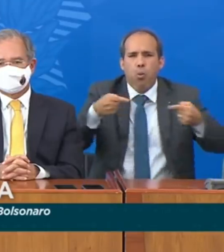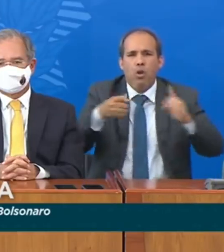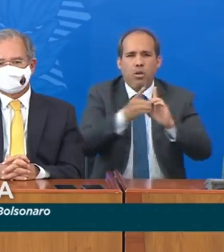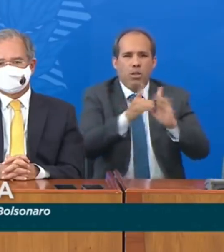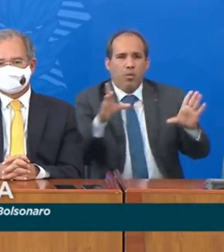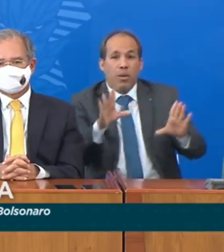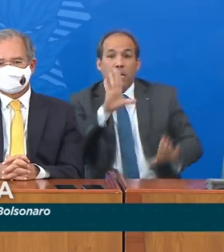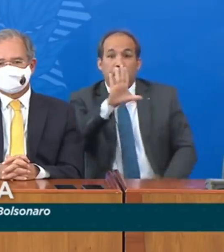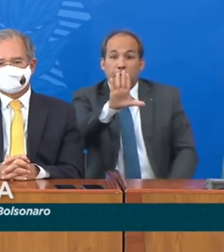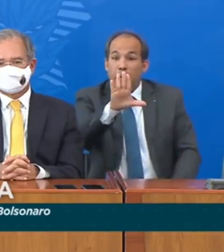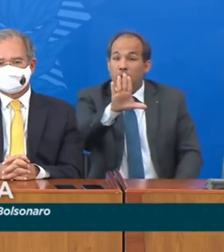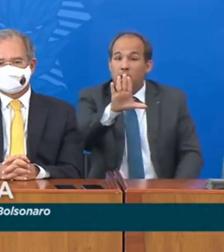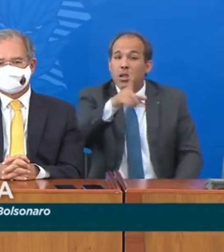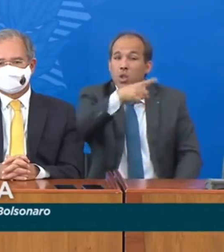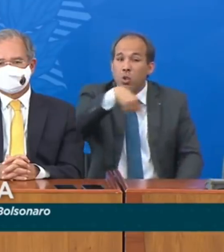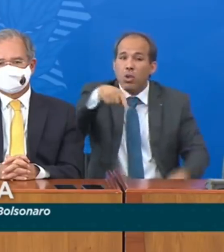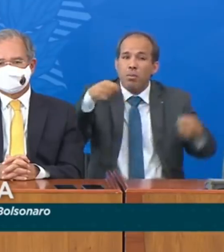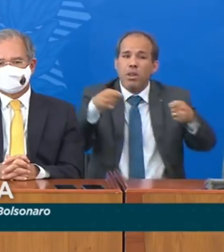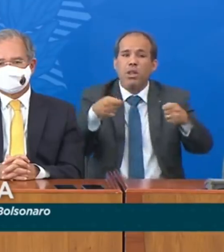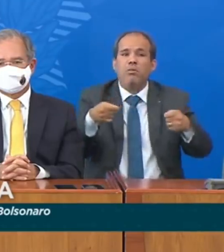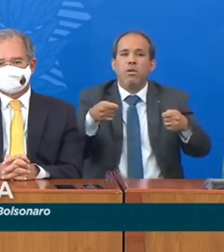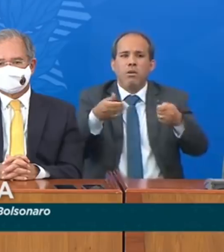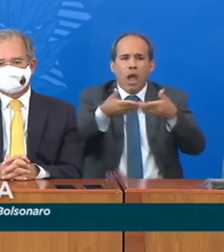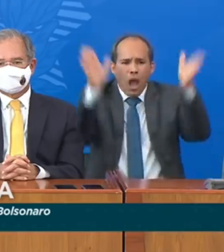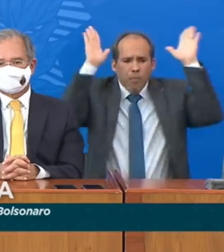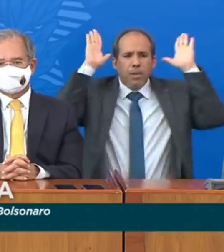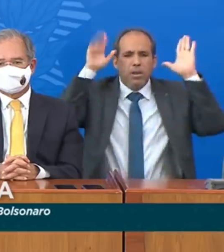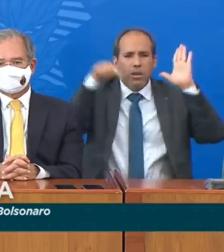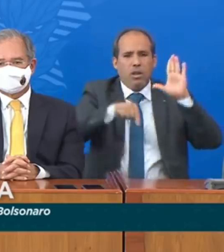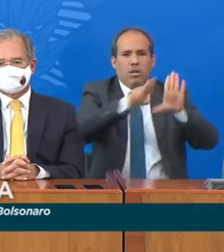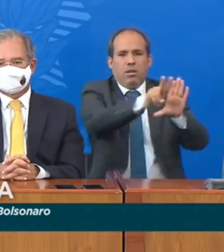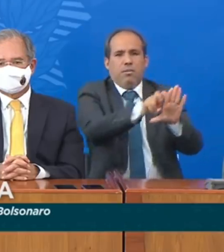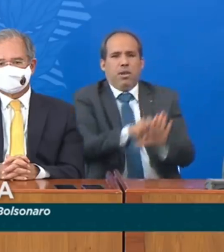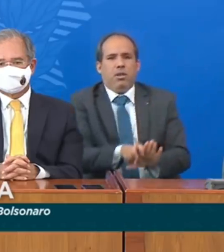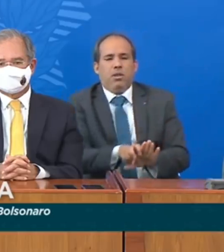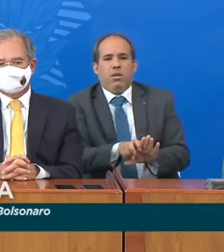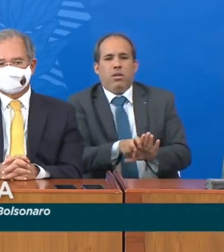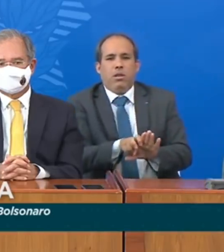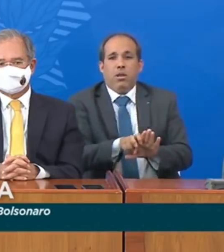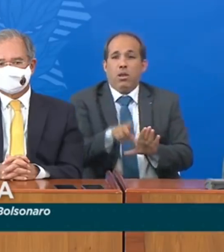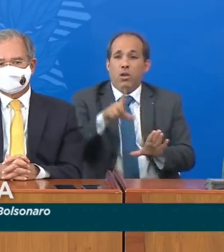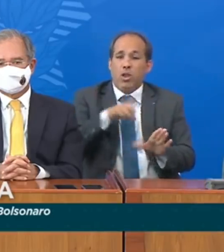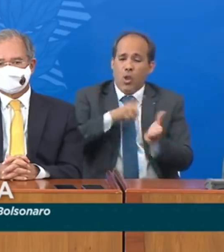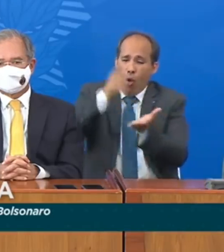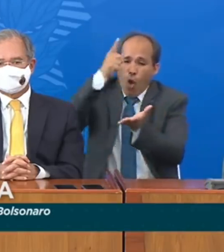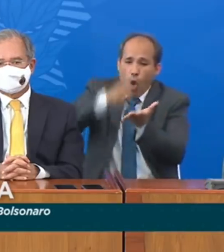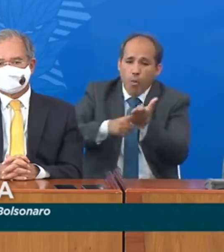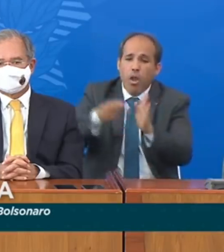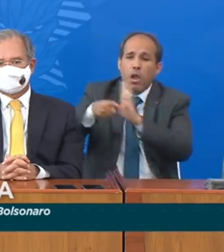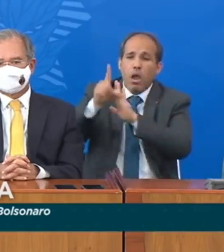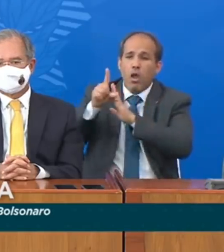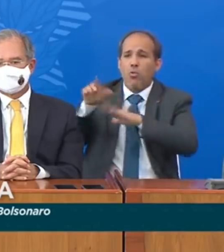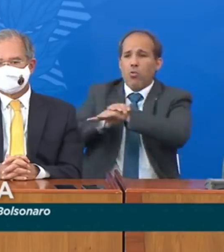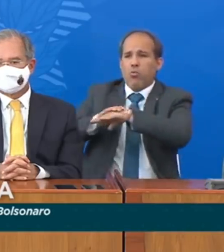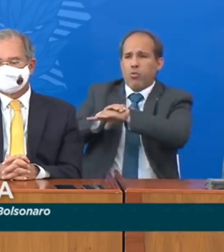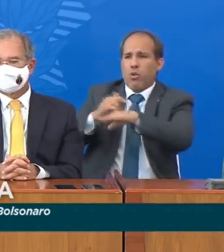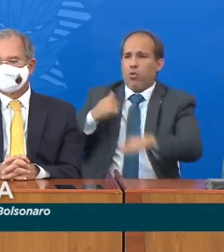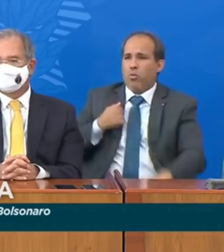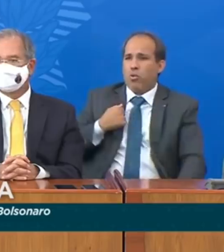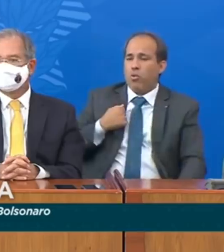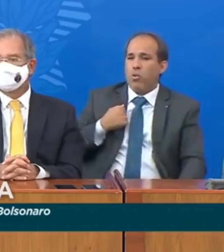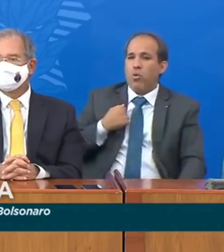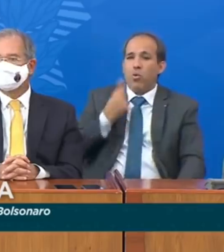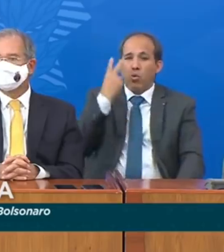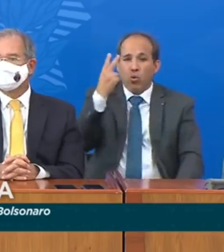Agora, devemos, sim, destravar essas pautas. E esse é o compromisso, antes de conversar comigo, dos dois